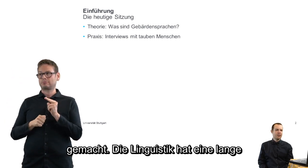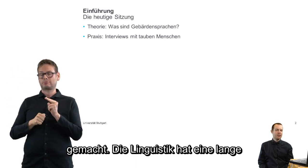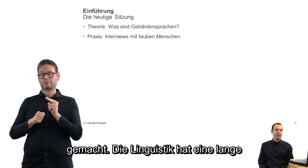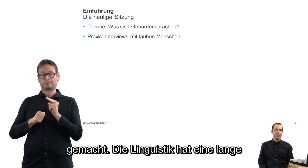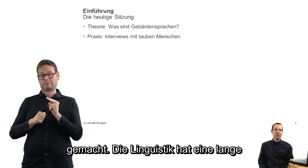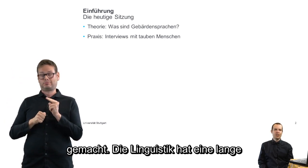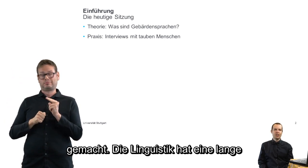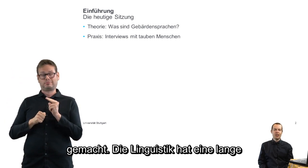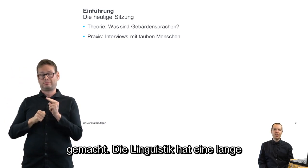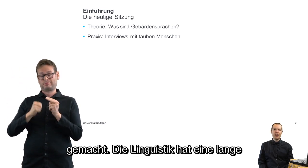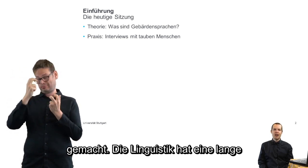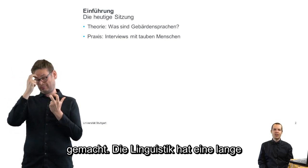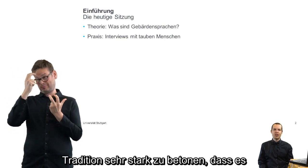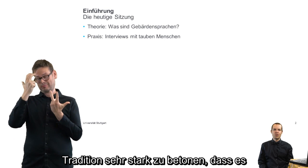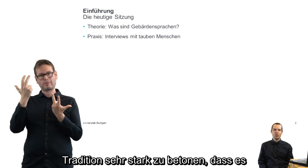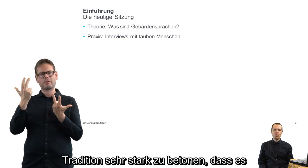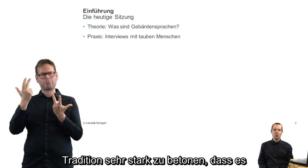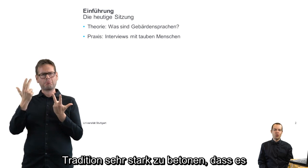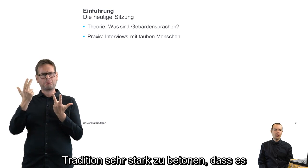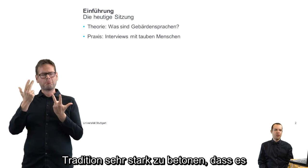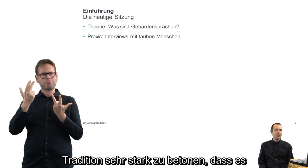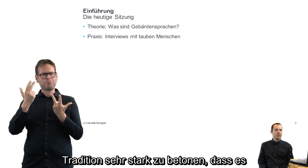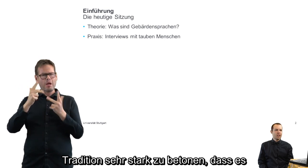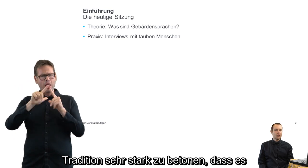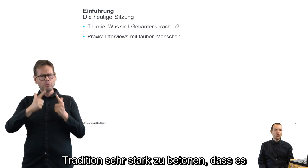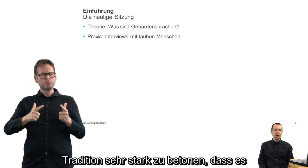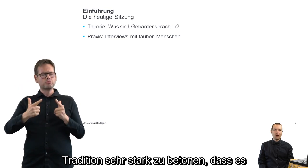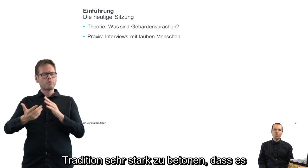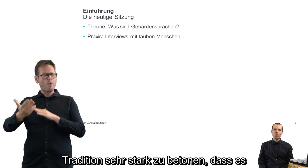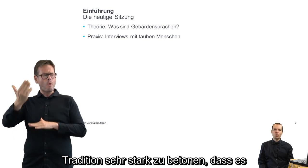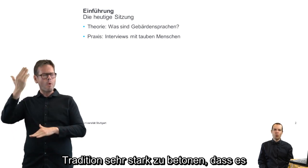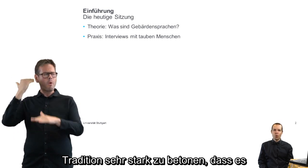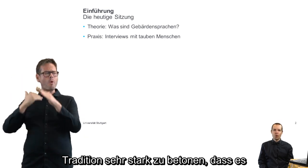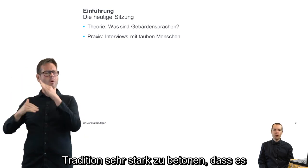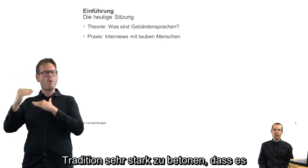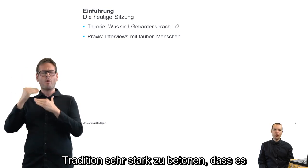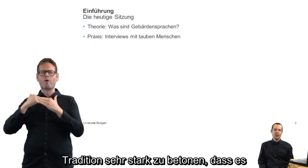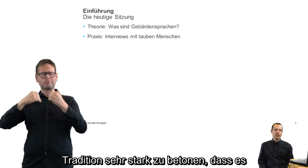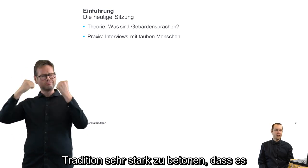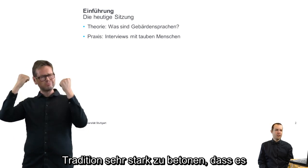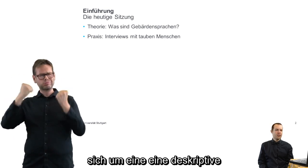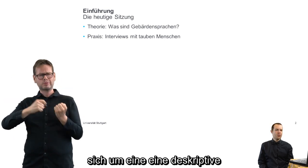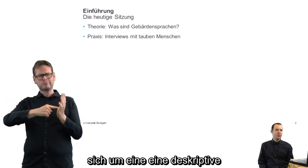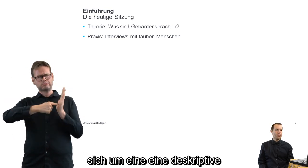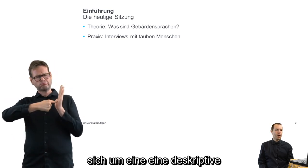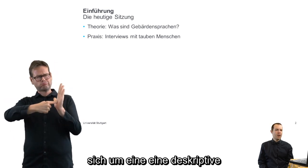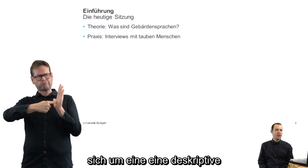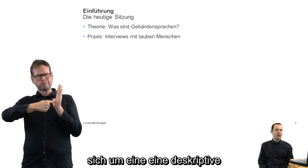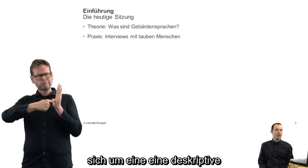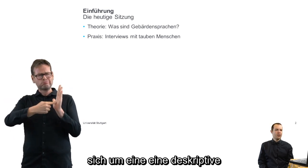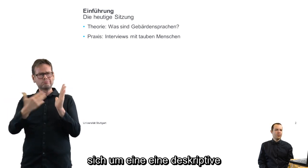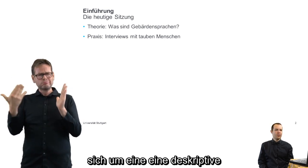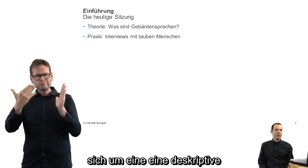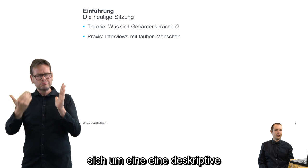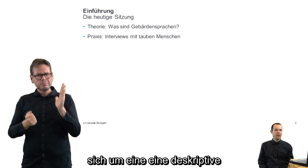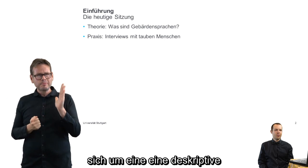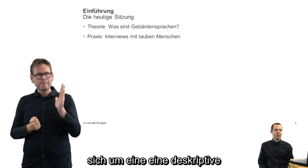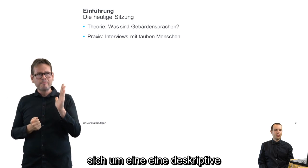gemacht. Die Linguistik hat eine lange Tradition sehr stark zu betonen, dass es sich um eine